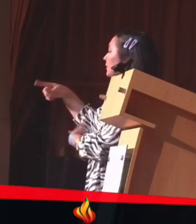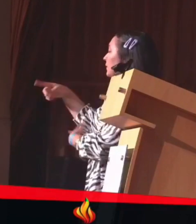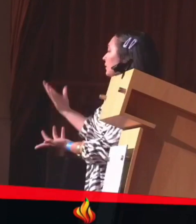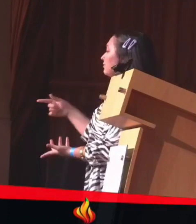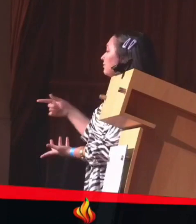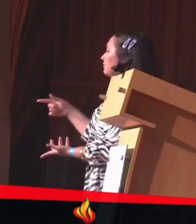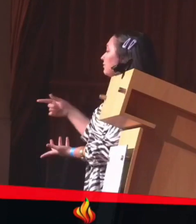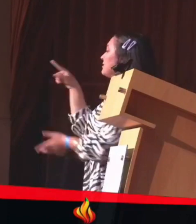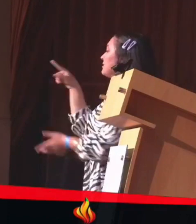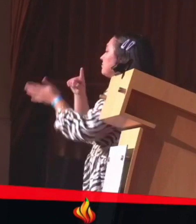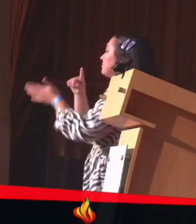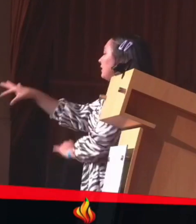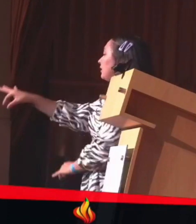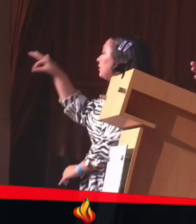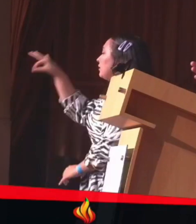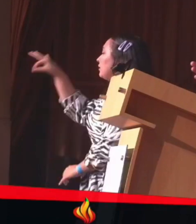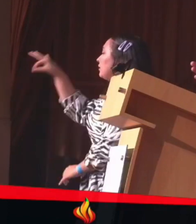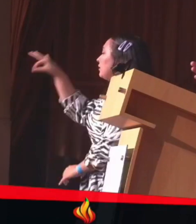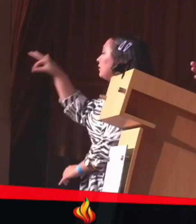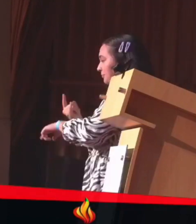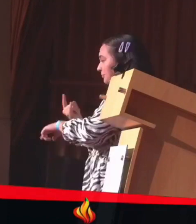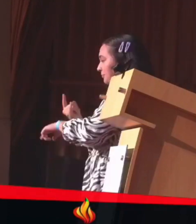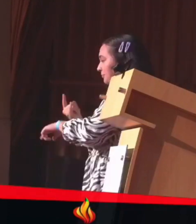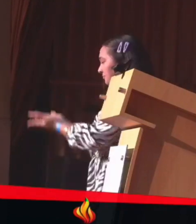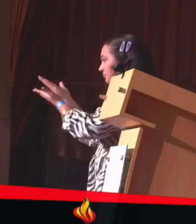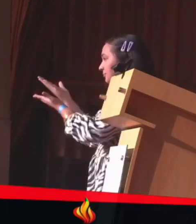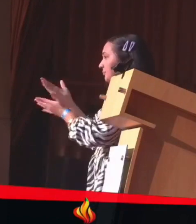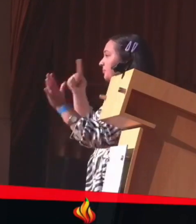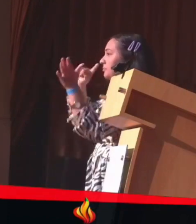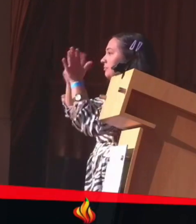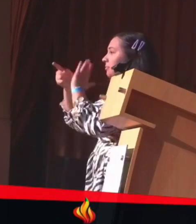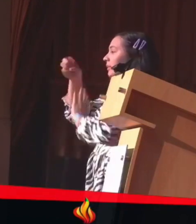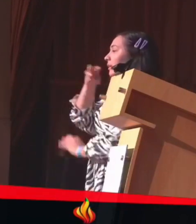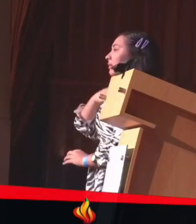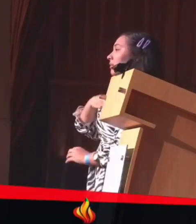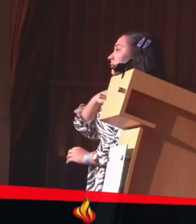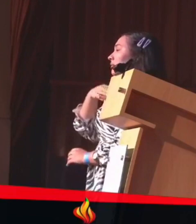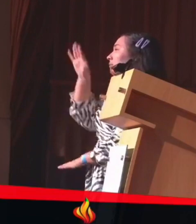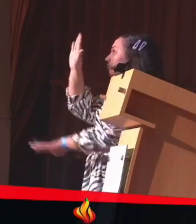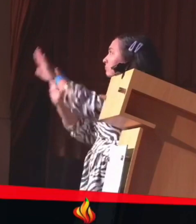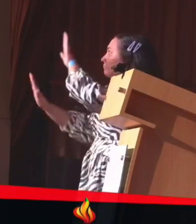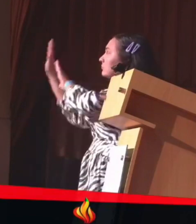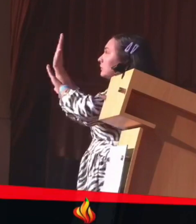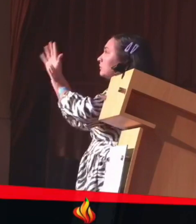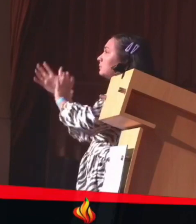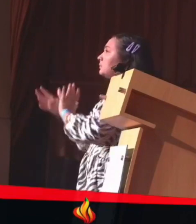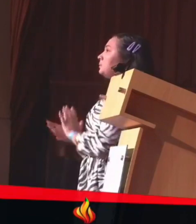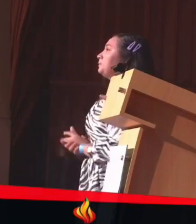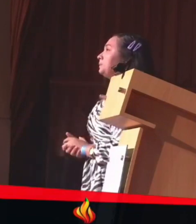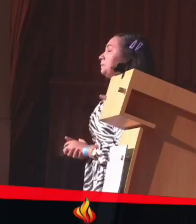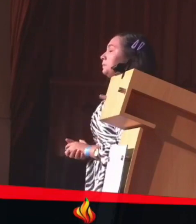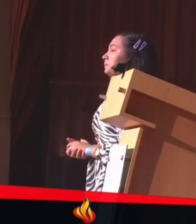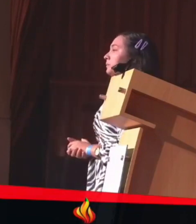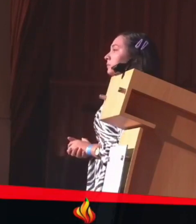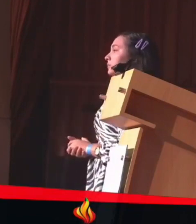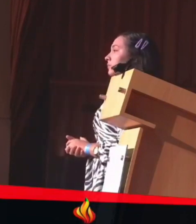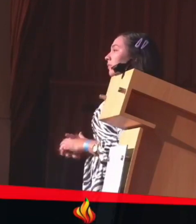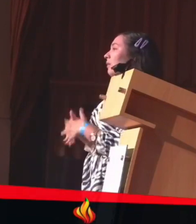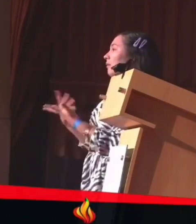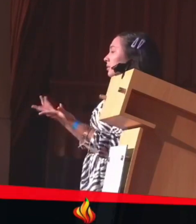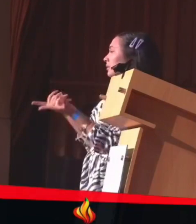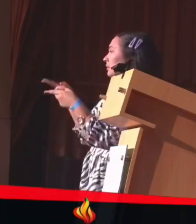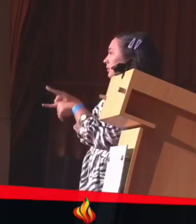Es allí donde establezco lo que Dios quiere decirles. Hay tareas específicas,